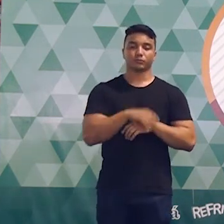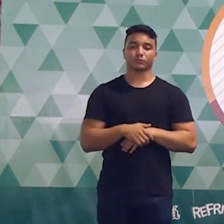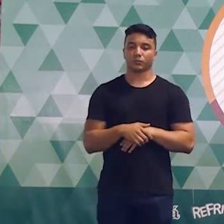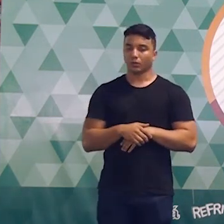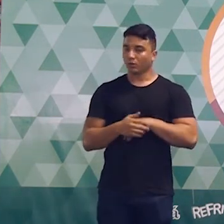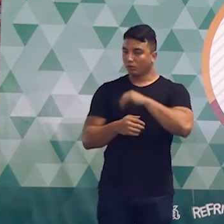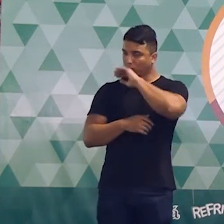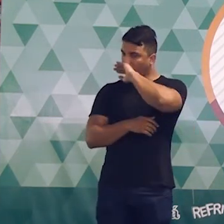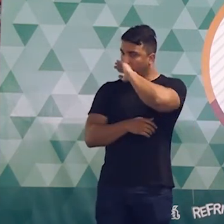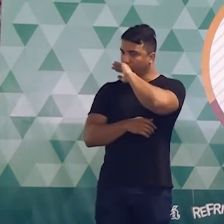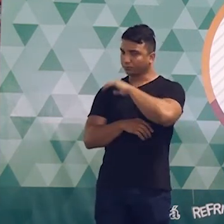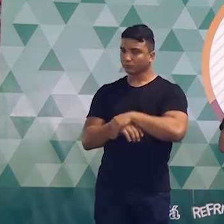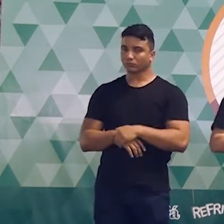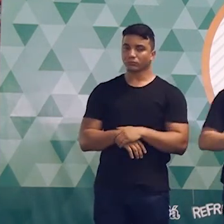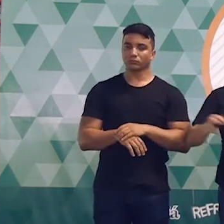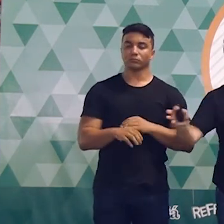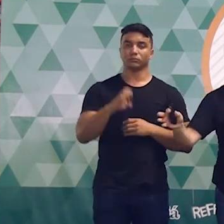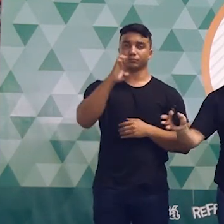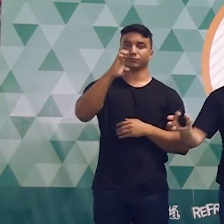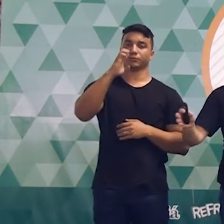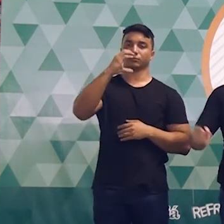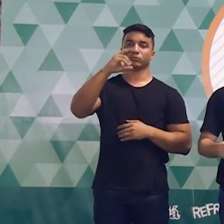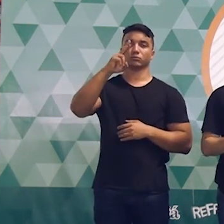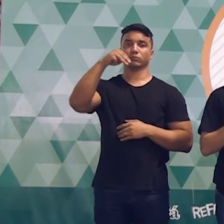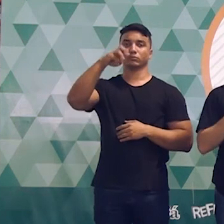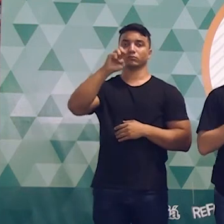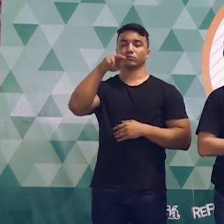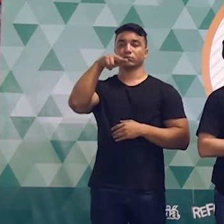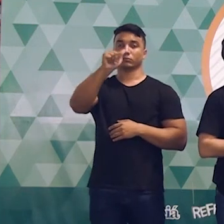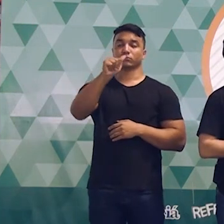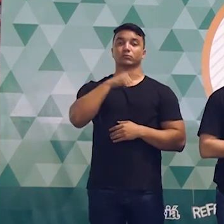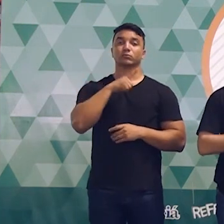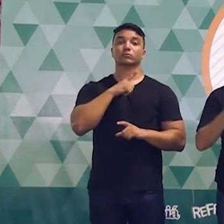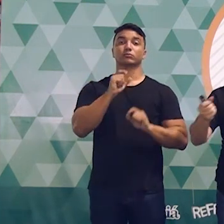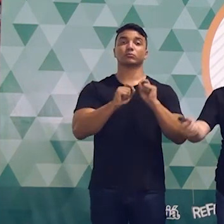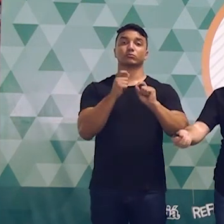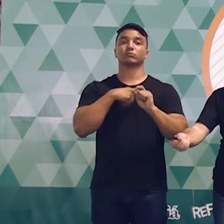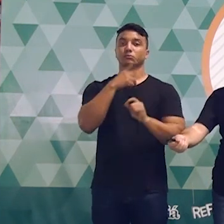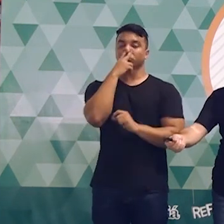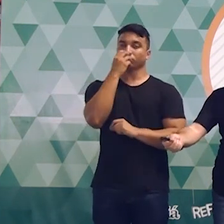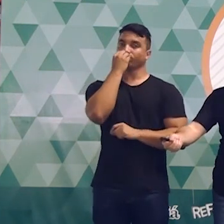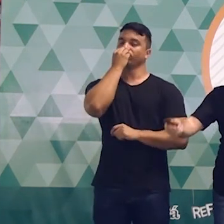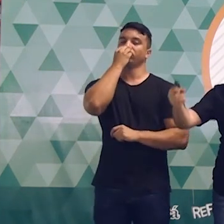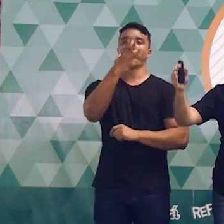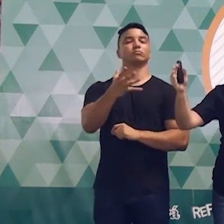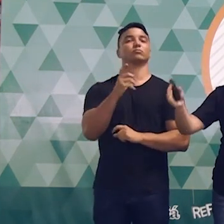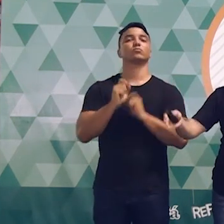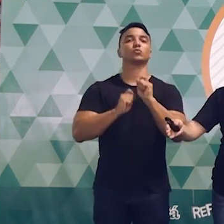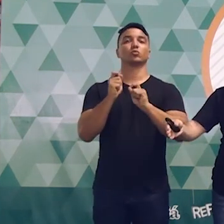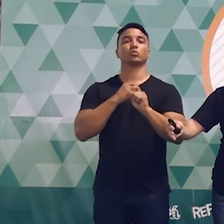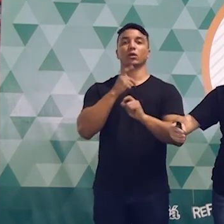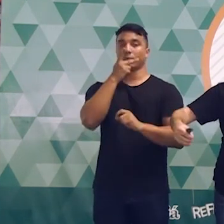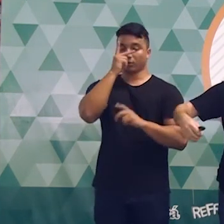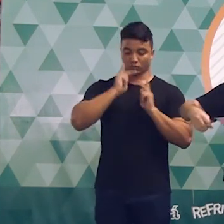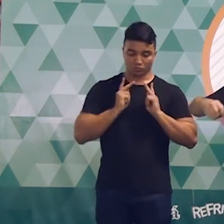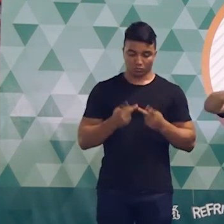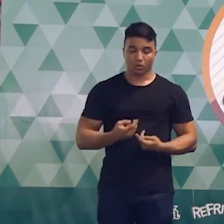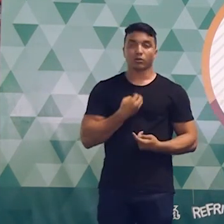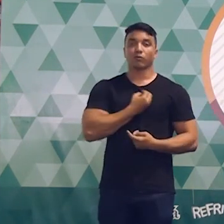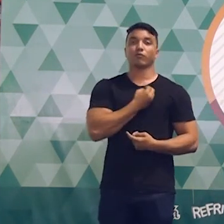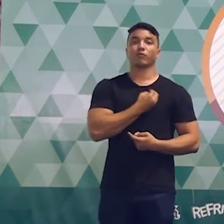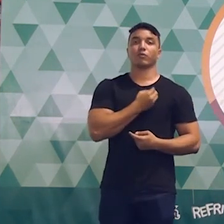por ela. O que é uma região ecúmena? É uma região que tem condições favoráveis para o ser humano